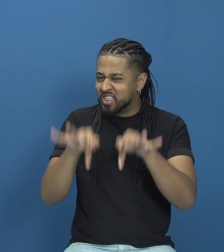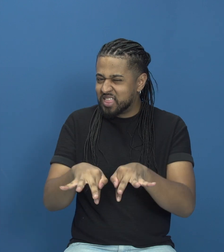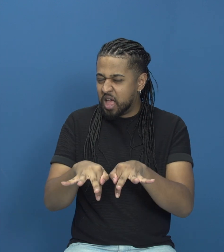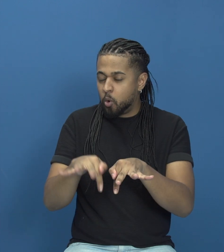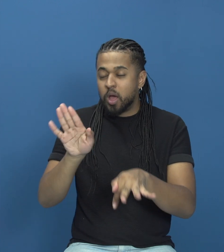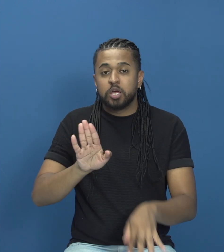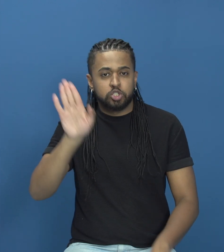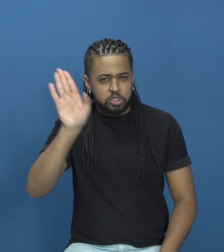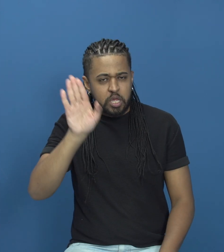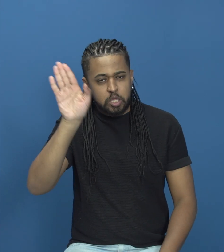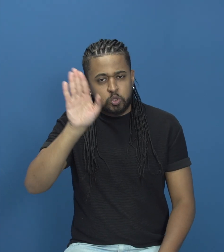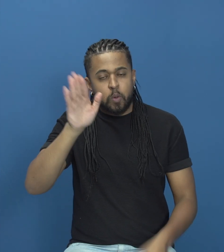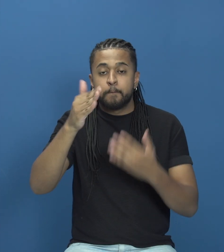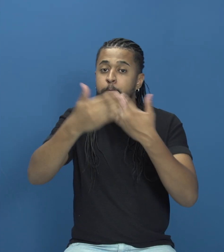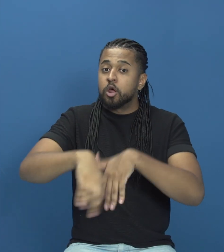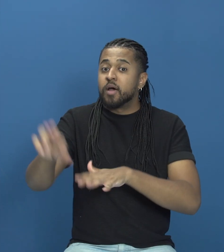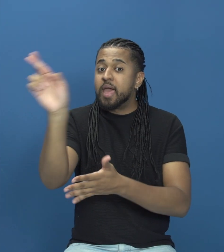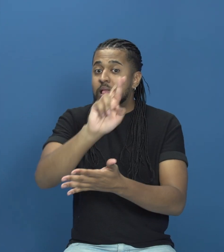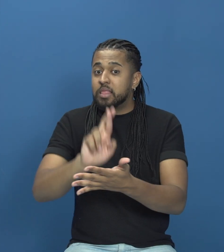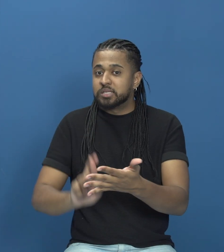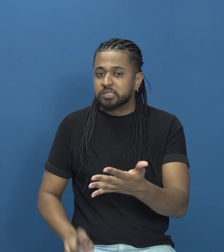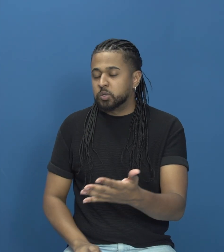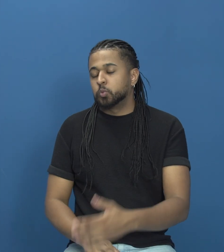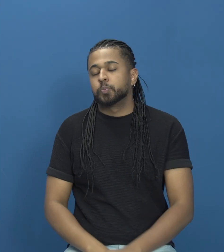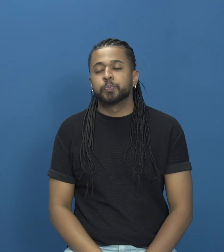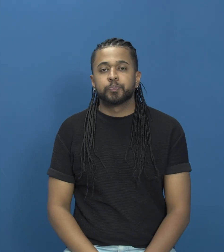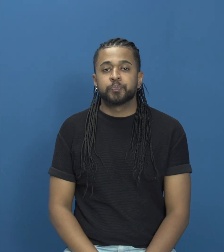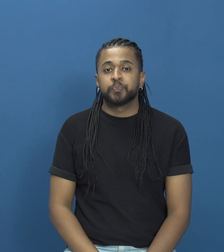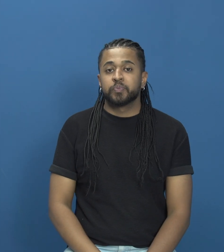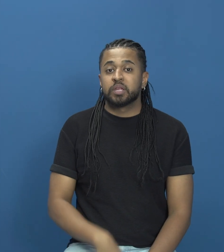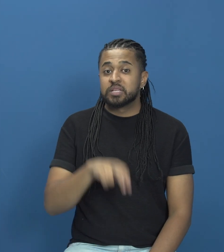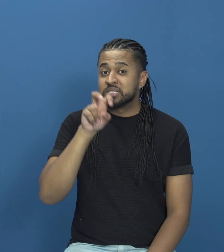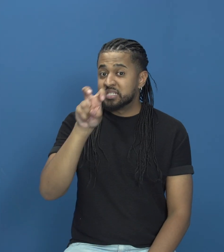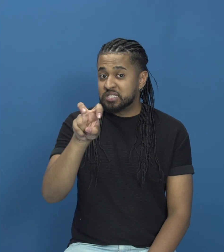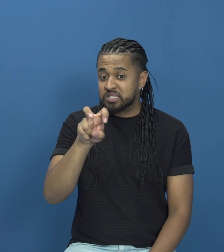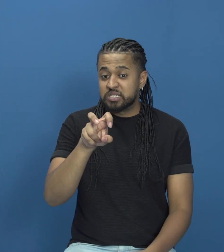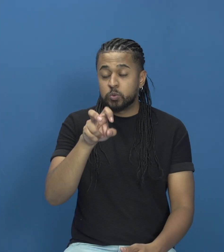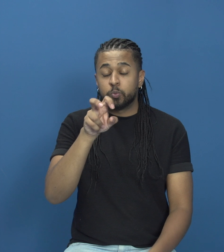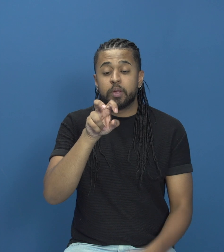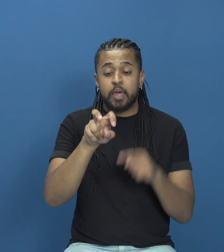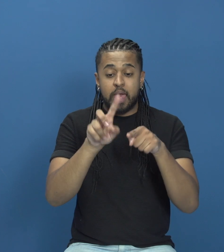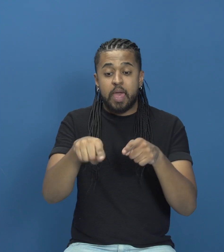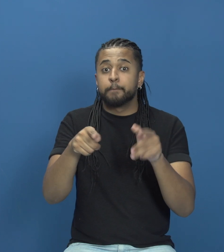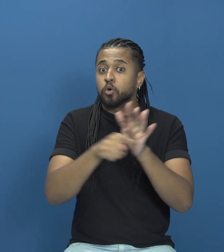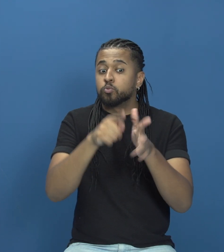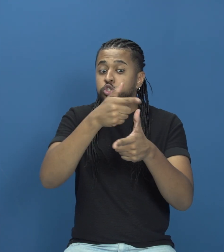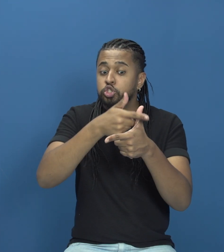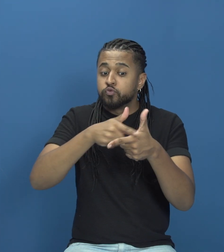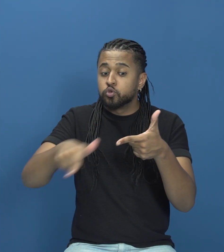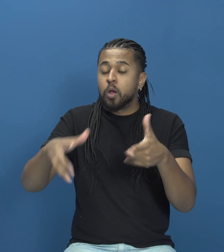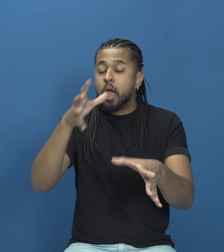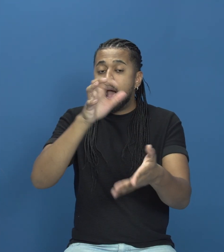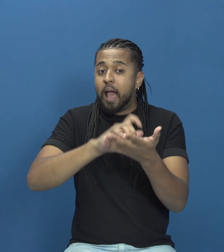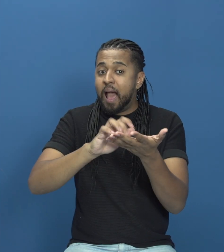pelo candidato ou candidata na prova de Redação. 5 representa o fator divisor para o cálculo